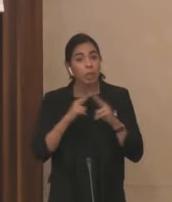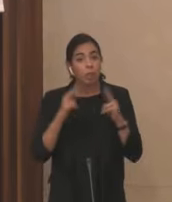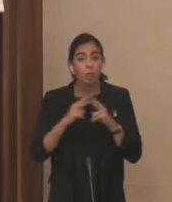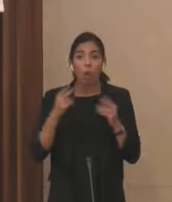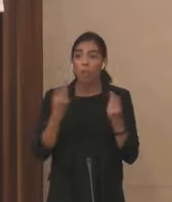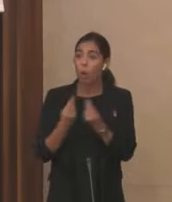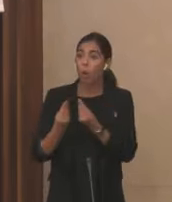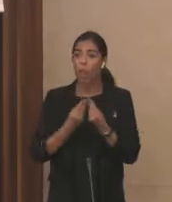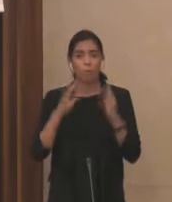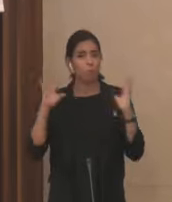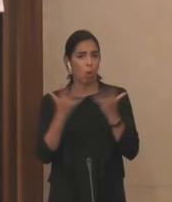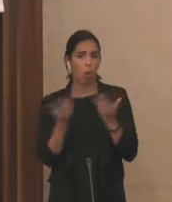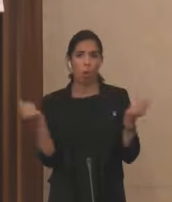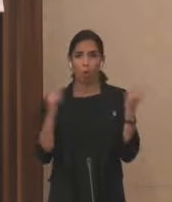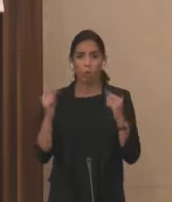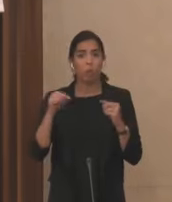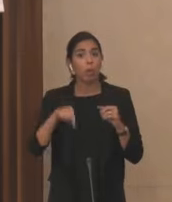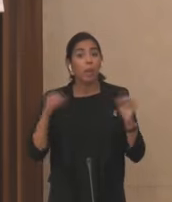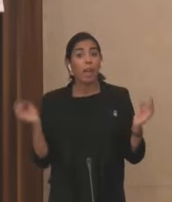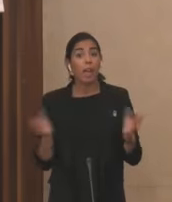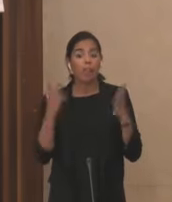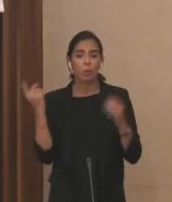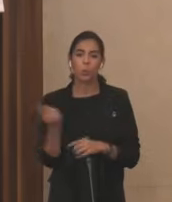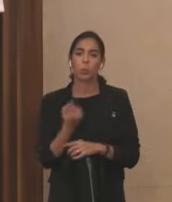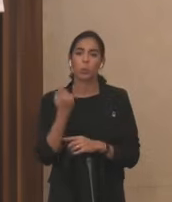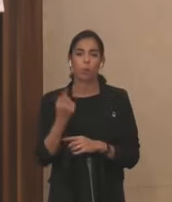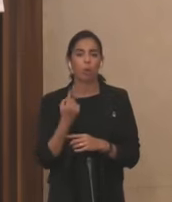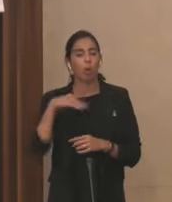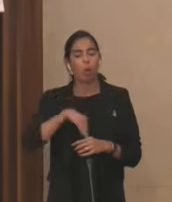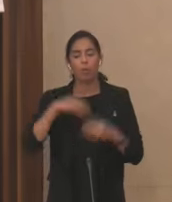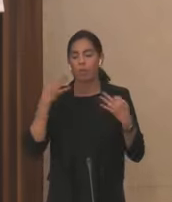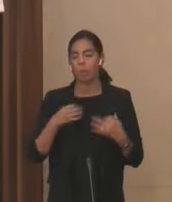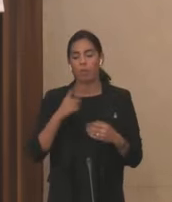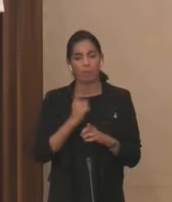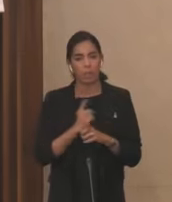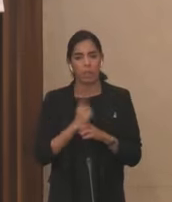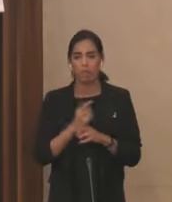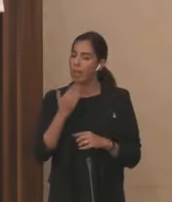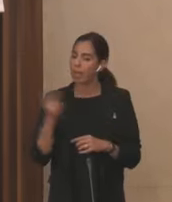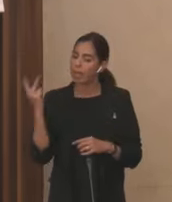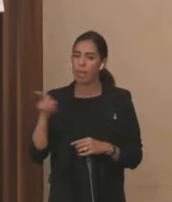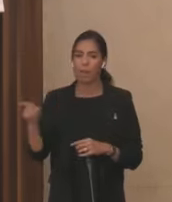e un evento veramente unico, dobbiamo essere consapevoli. Quindi grazie senatrice di cuore veramente.